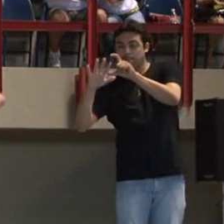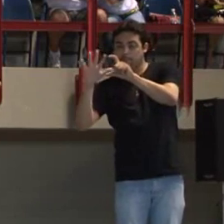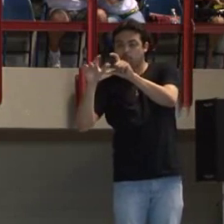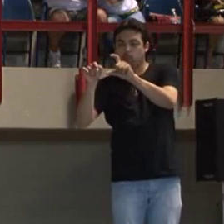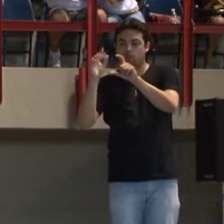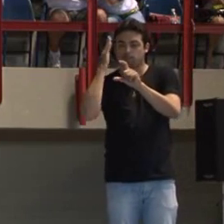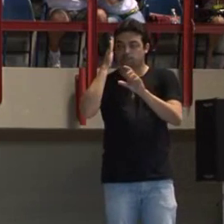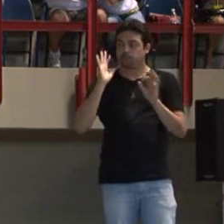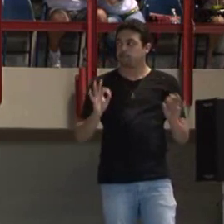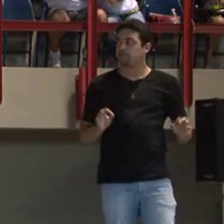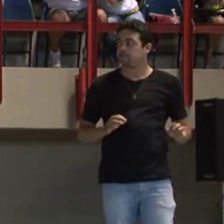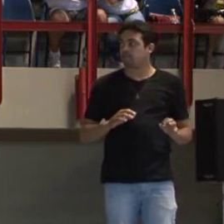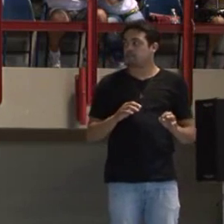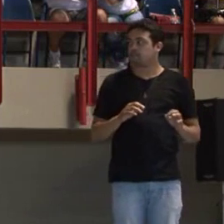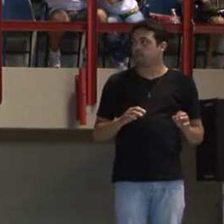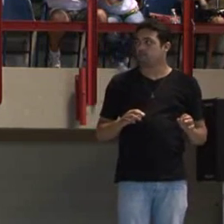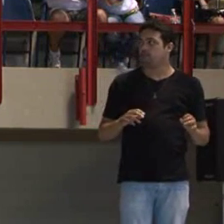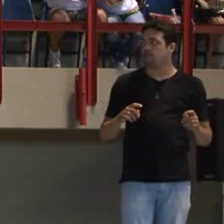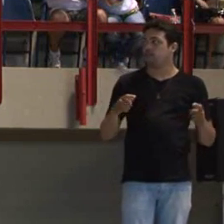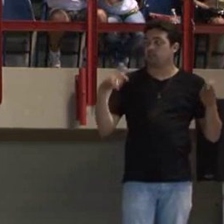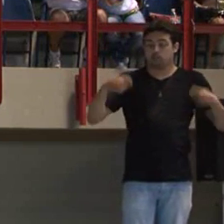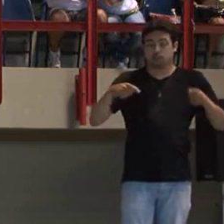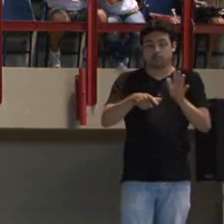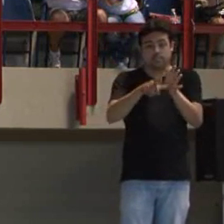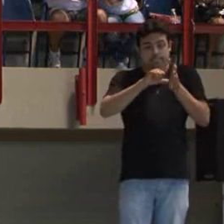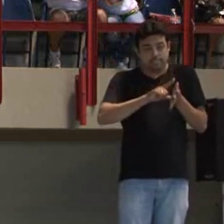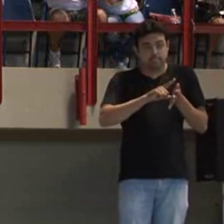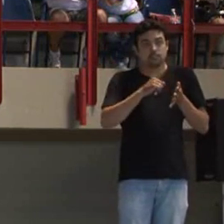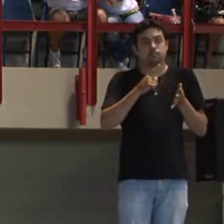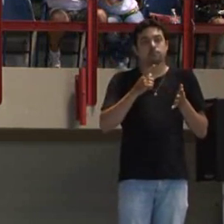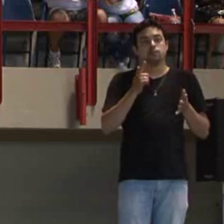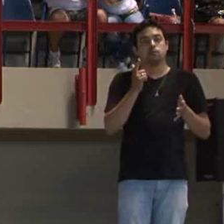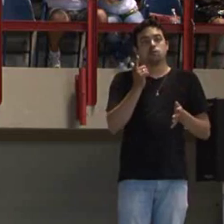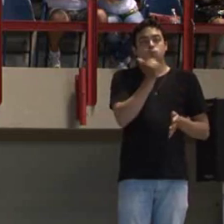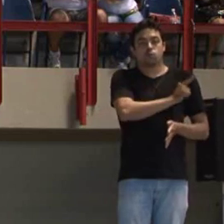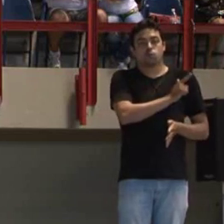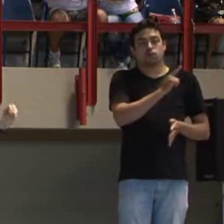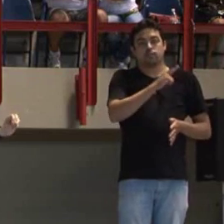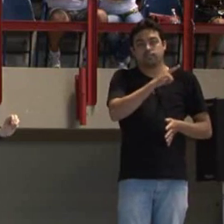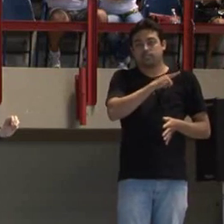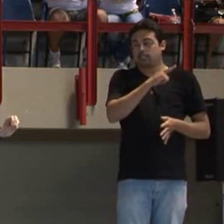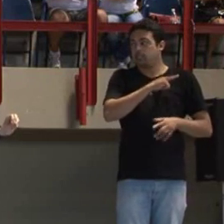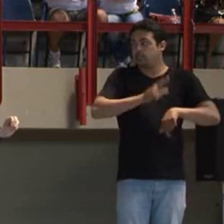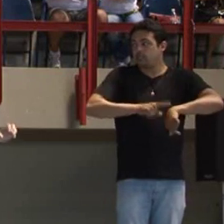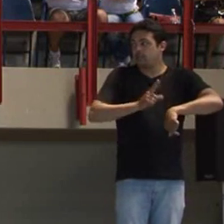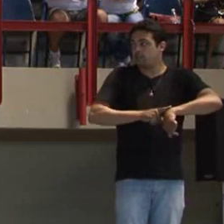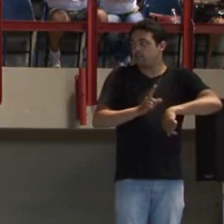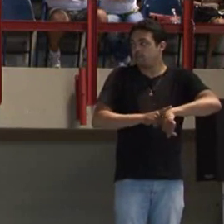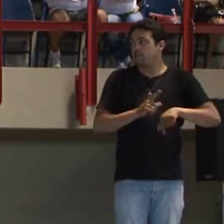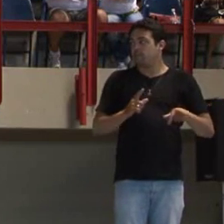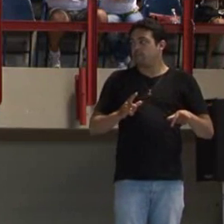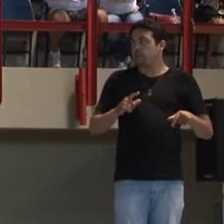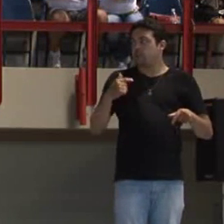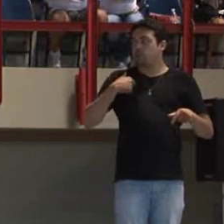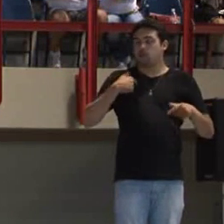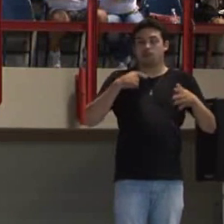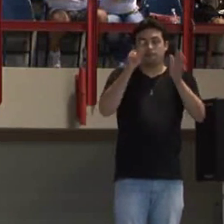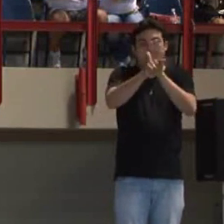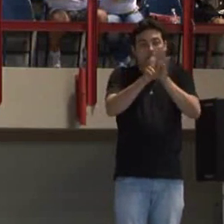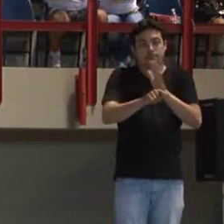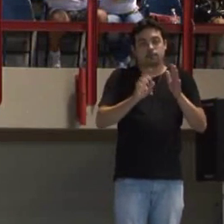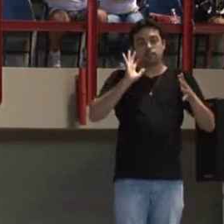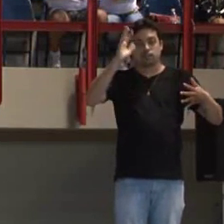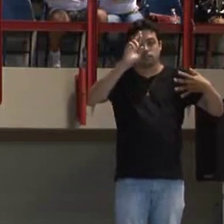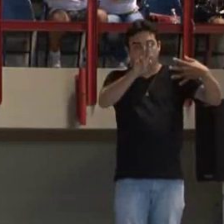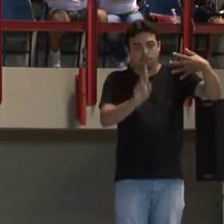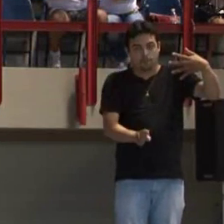Beleza? Eu preciso fazer uma coisa aqui com vocês, para poder a gente ganhar espaço, tempo. Eu vou resolvendo as questões e